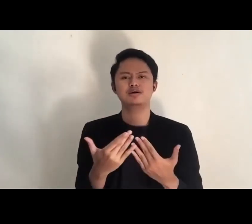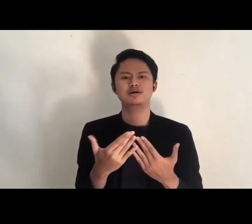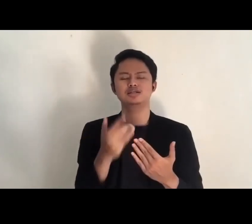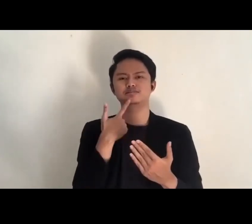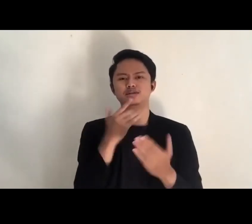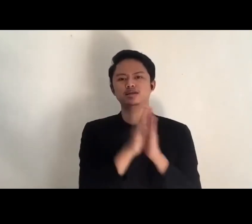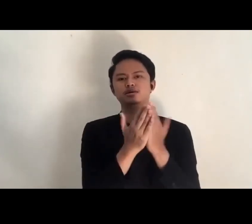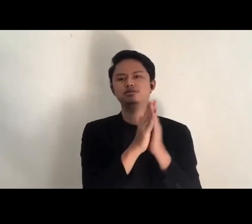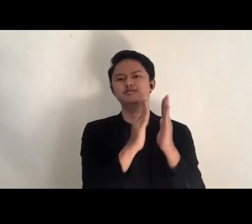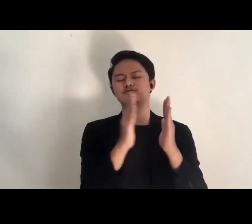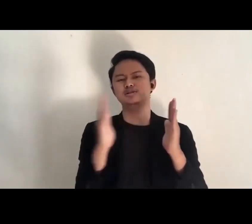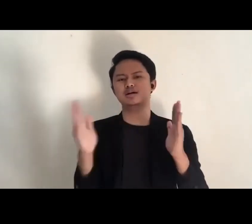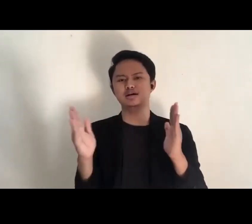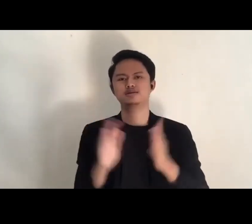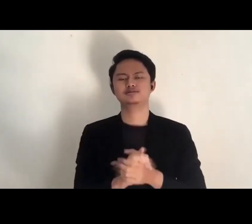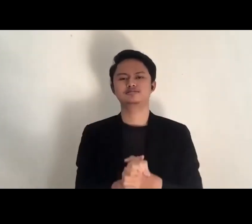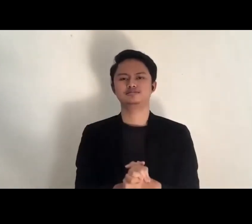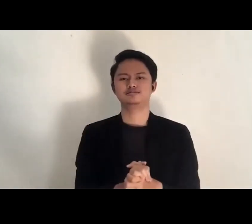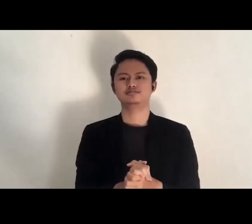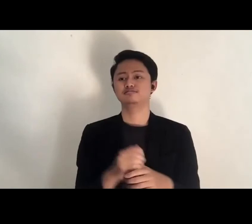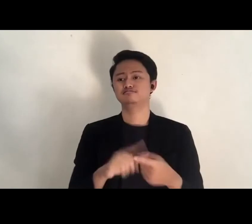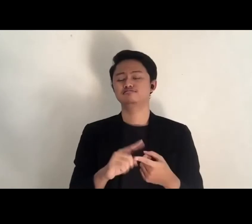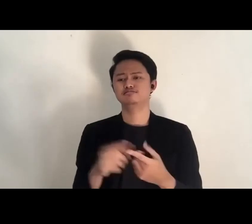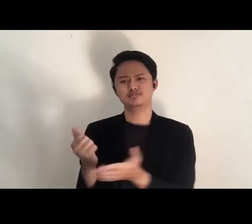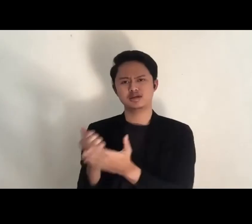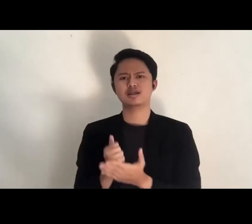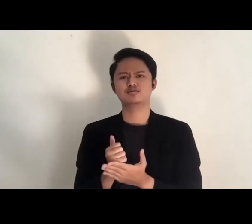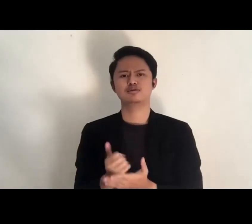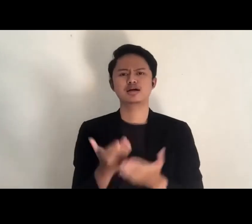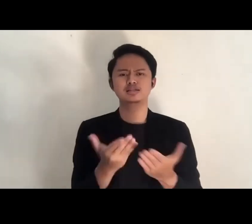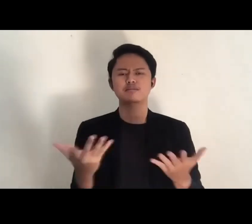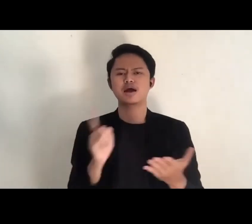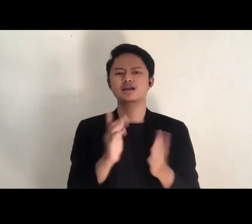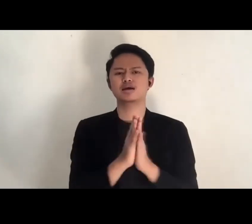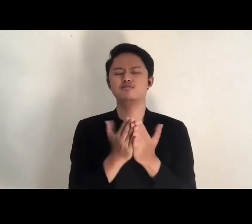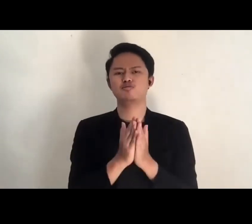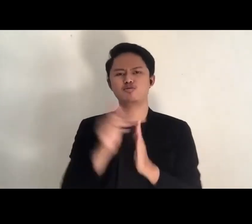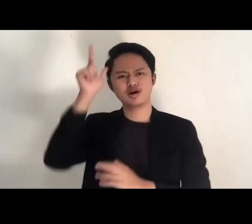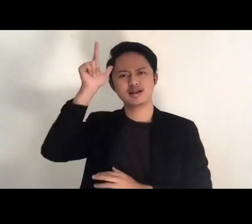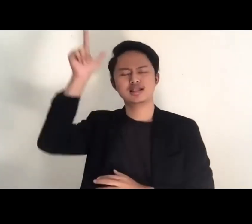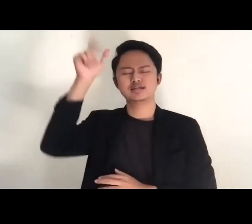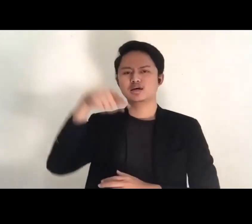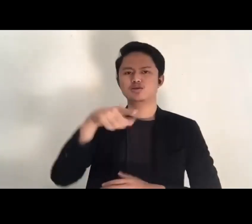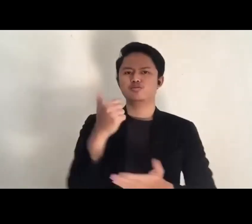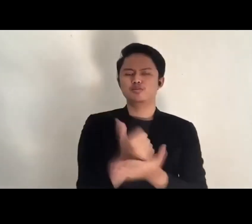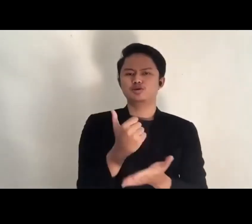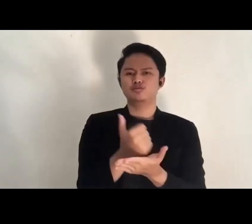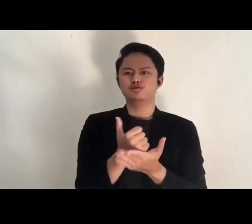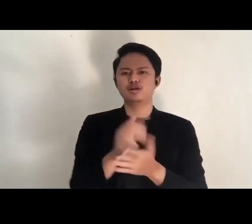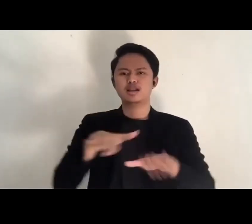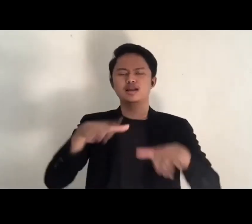perpustakaan, menyediakan, kawan-kawan juga membantu kami menyediakan buku-buku literasi yang benar-benar ramah